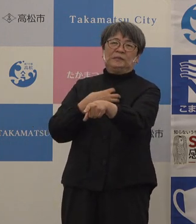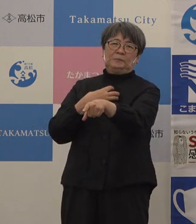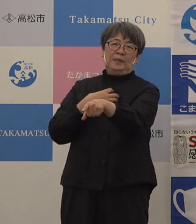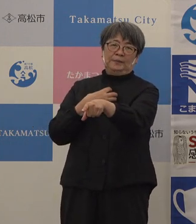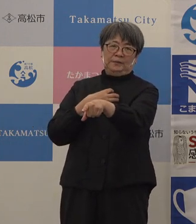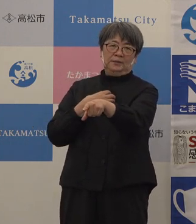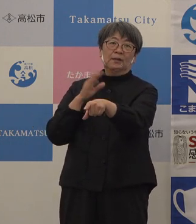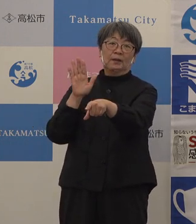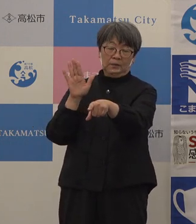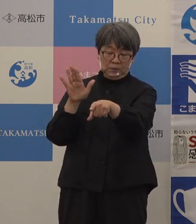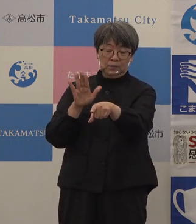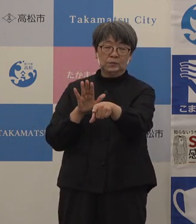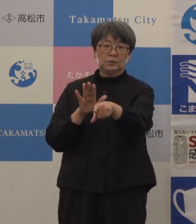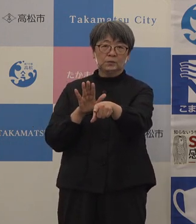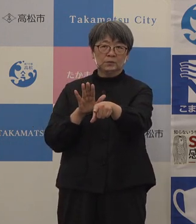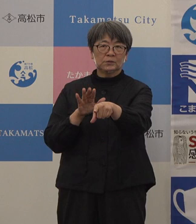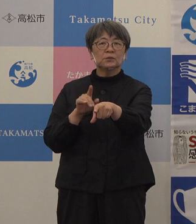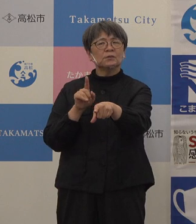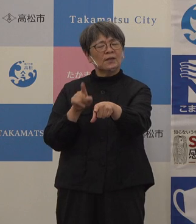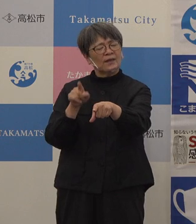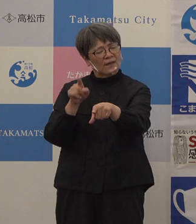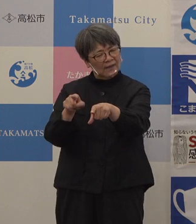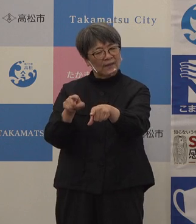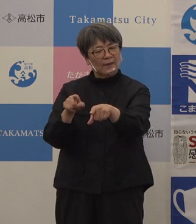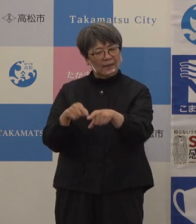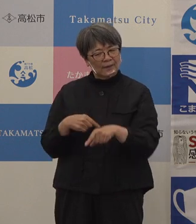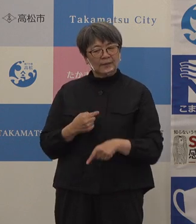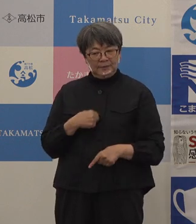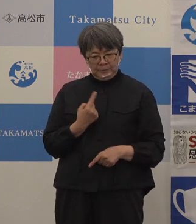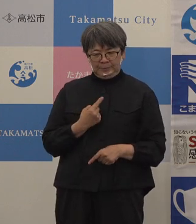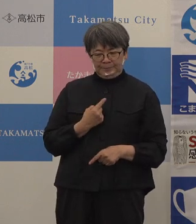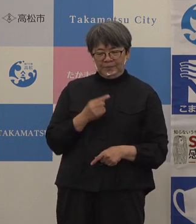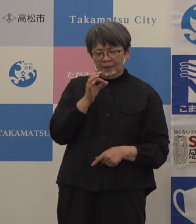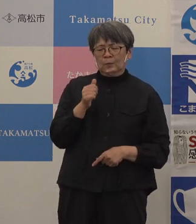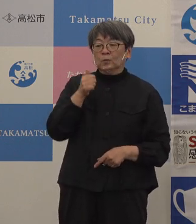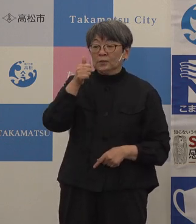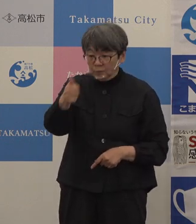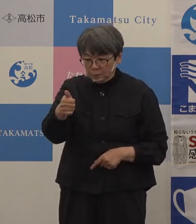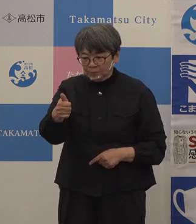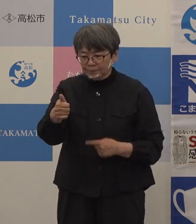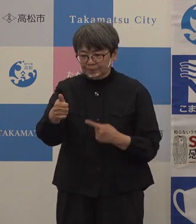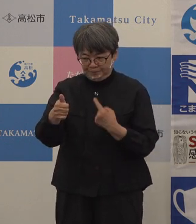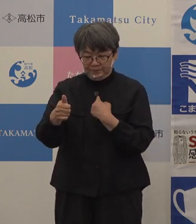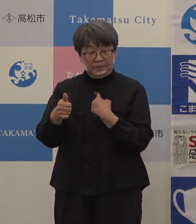惧されるところもあるという、そういうところに行くんだということを前提に、